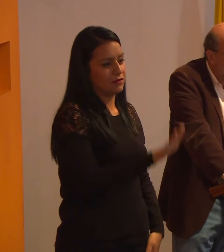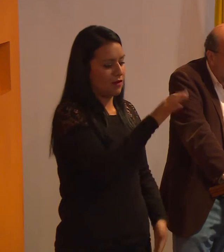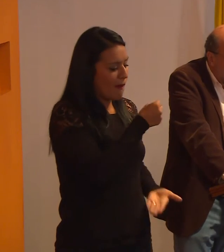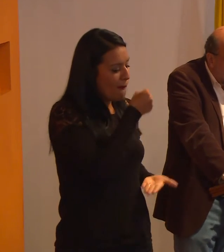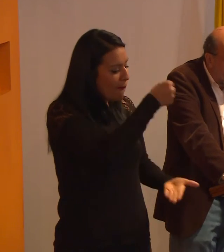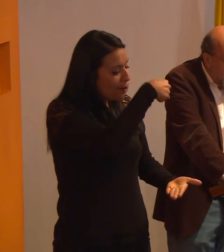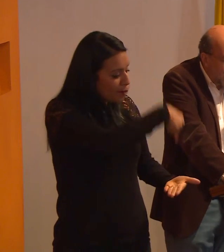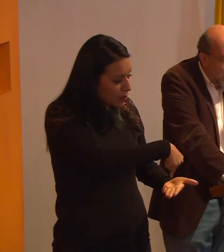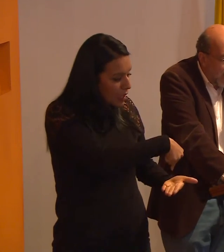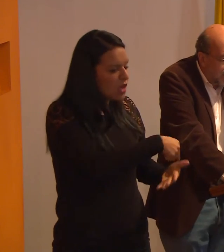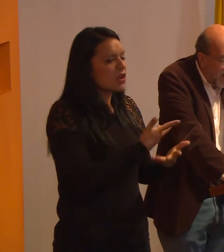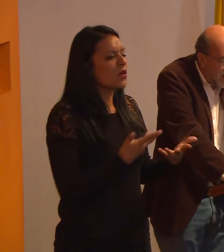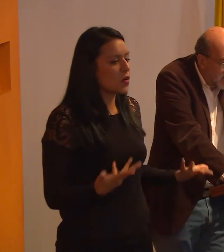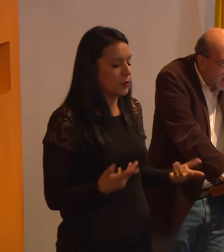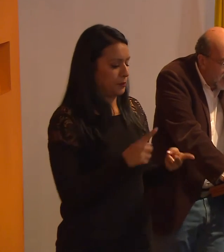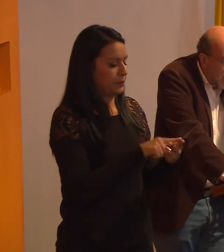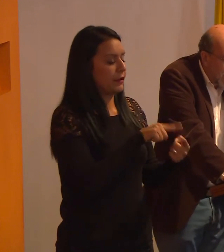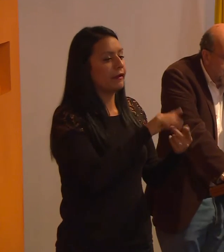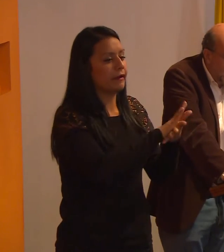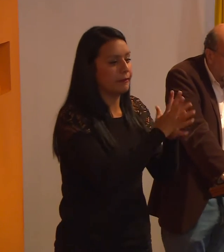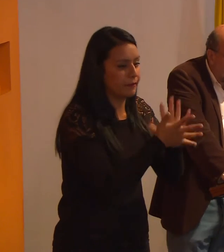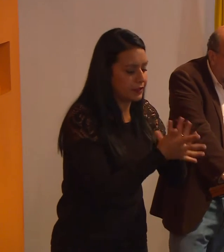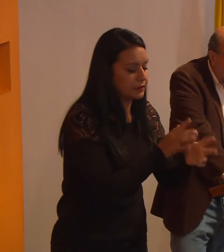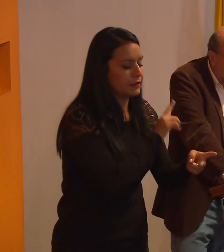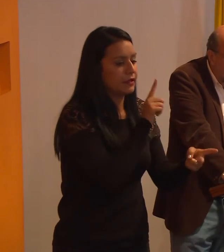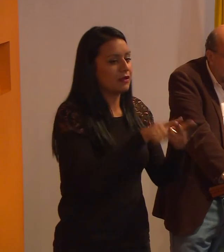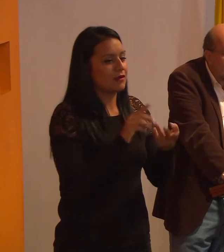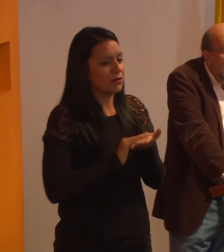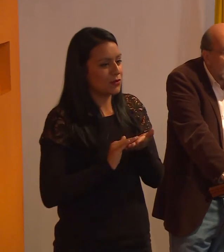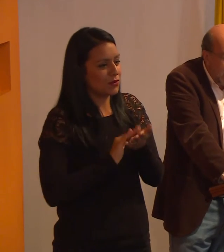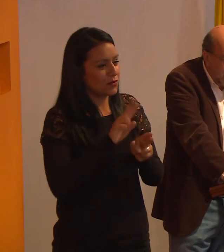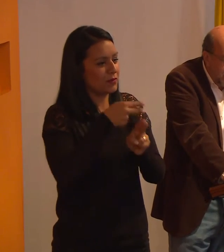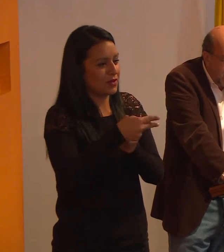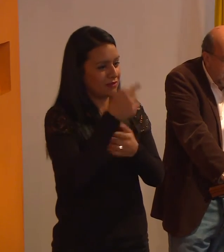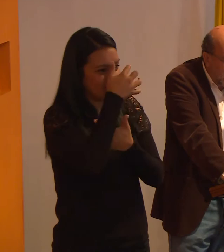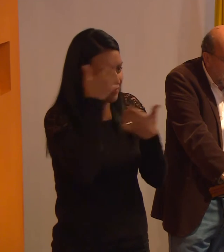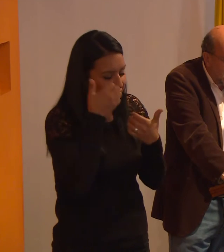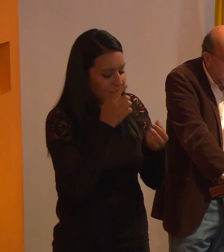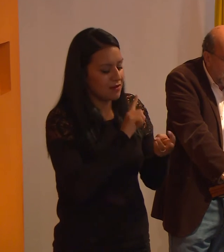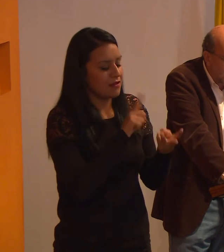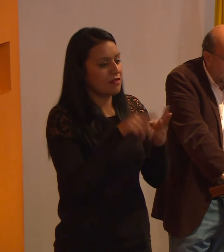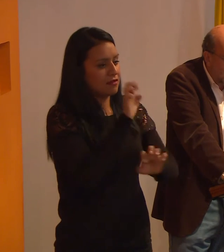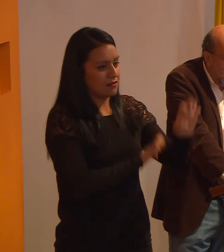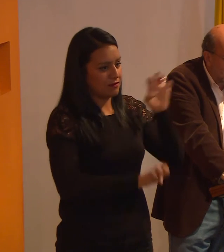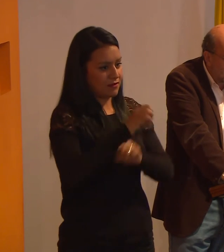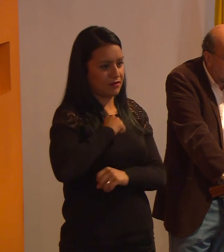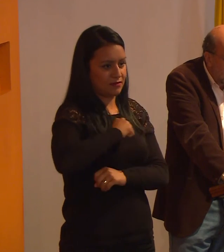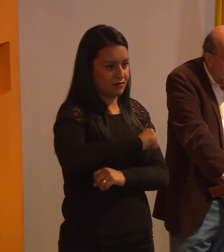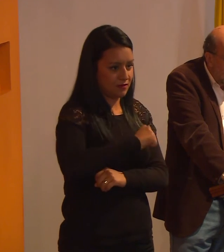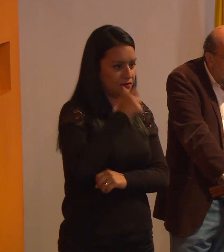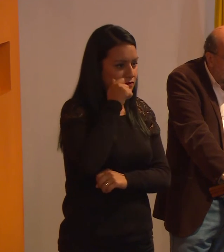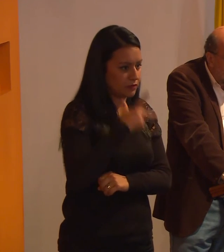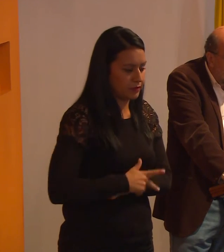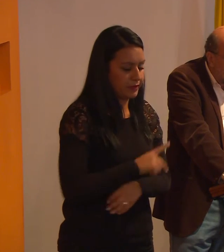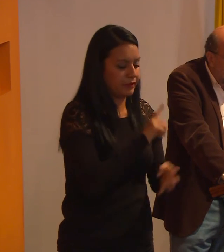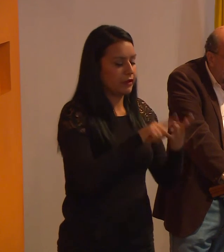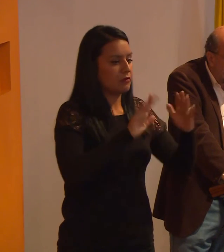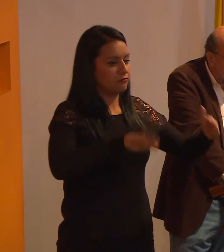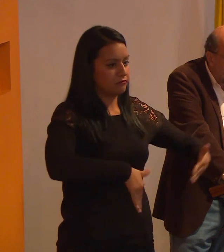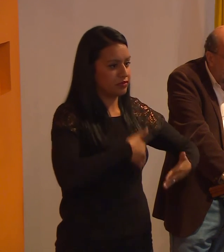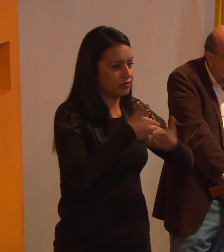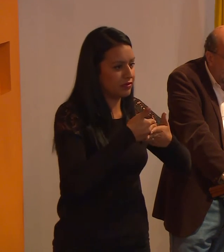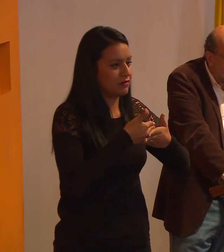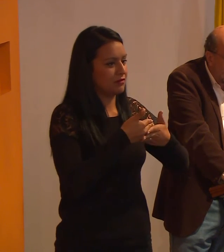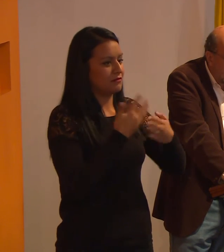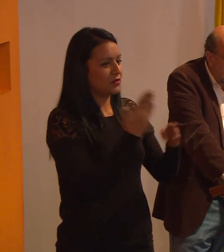Inversión, como son la paz, el posconflicto, la defensa de los derechos humanos, el cierre de